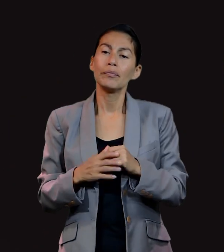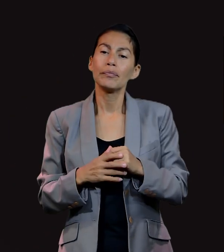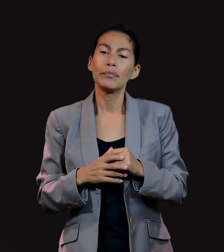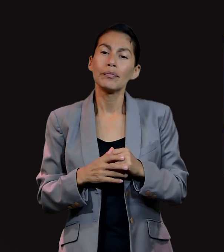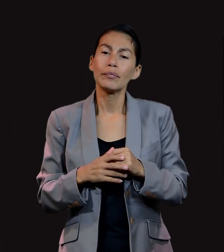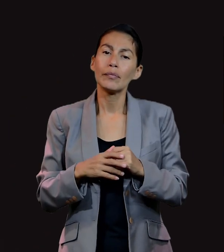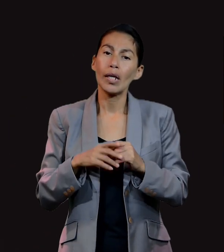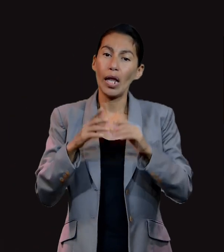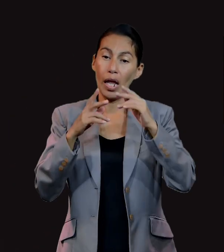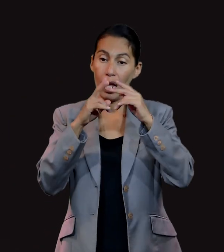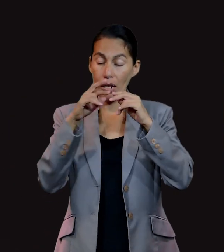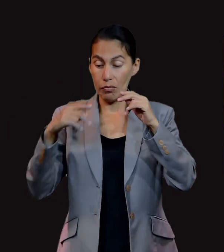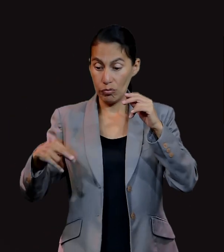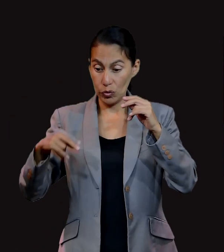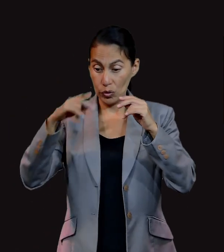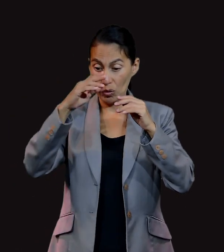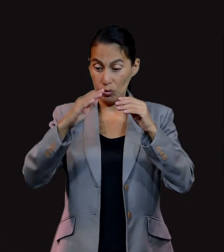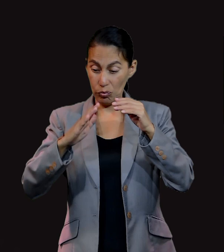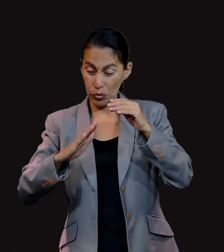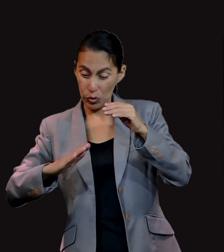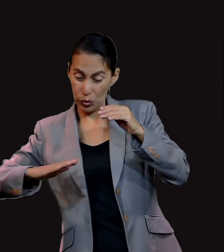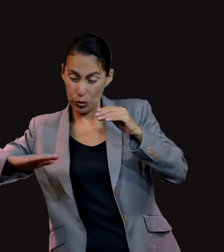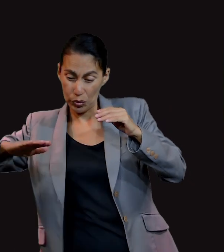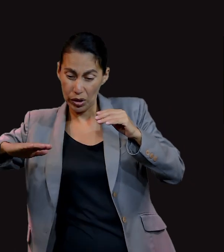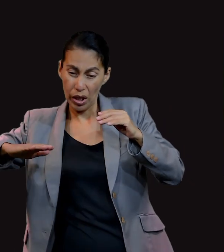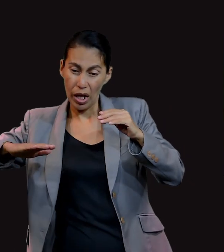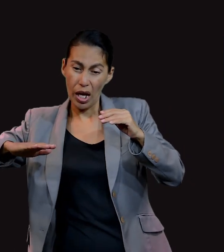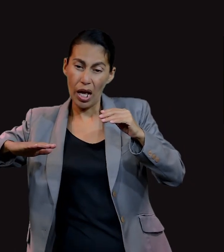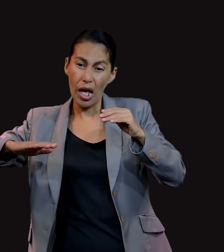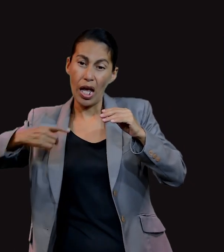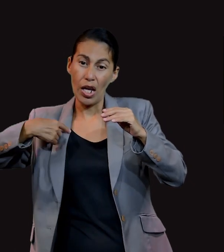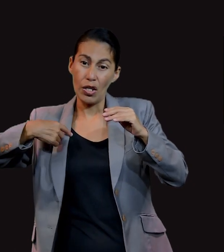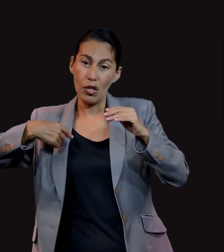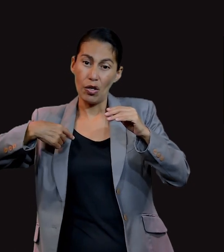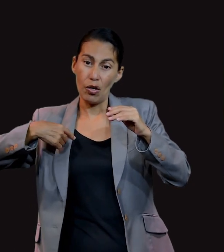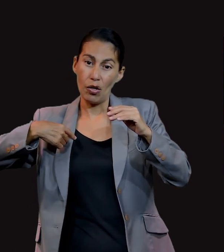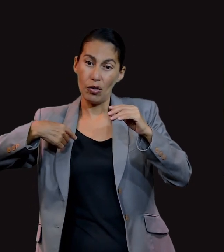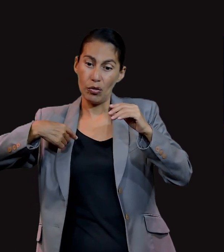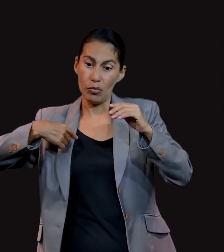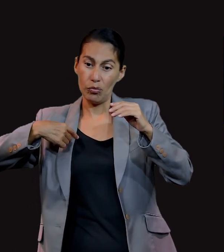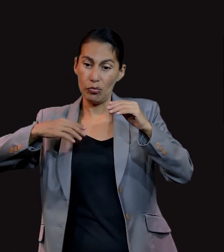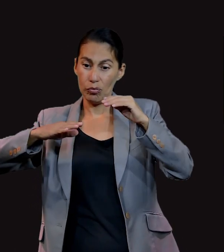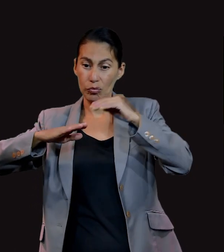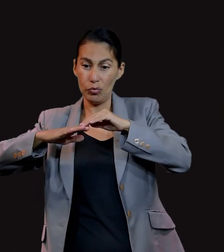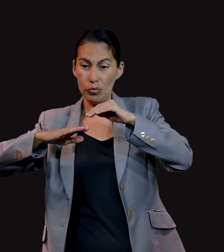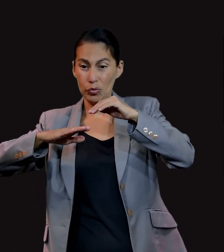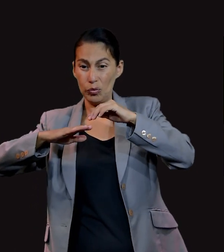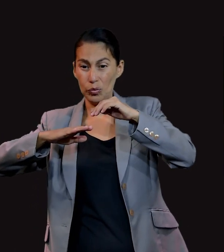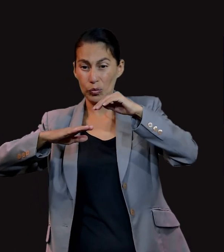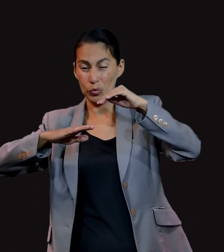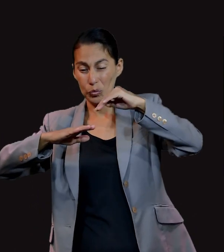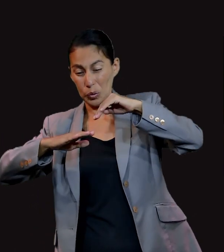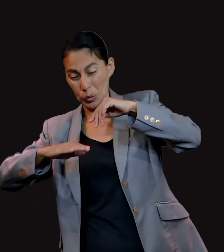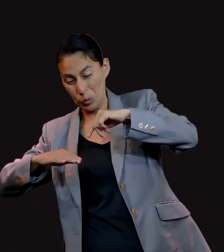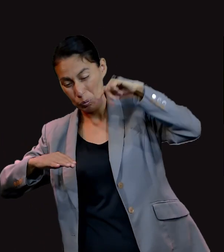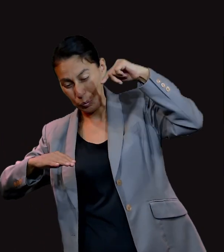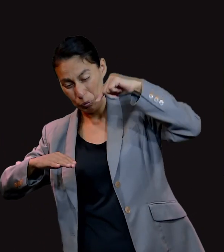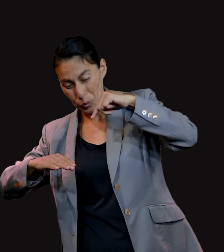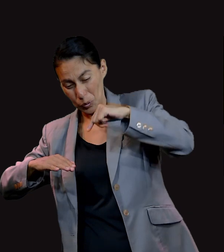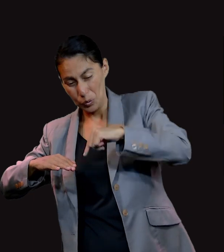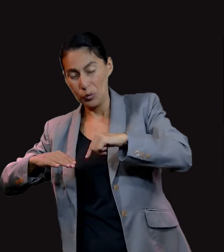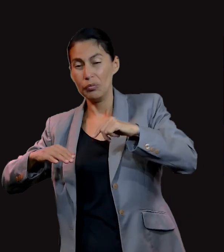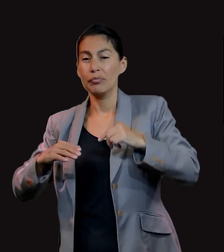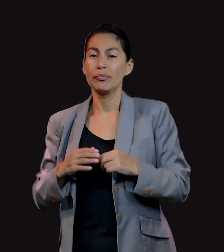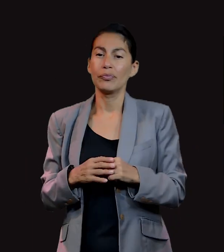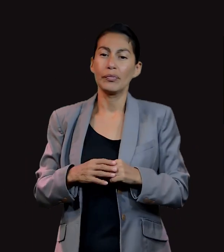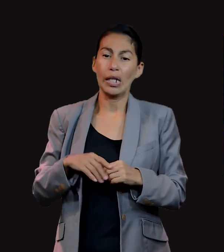escalera muy alta y la escalera se resbaló y se vino hacia abajo y yo iba